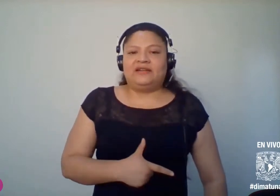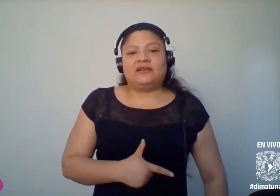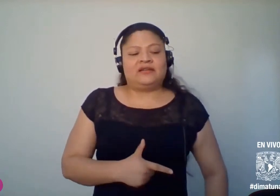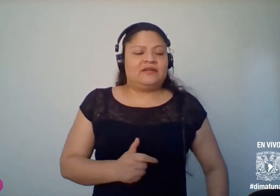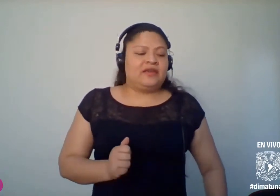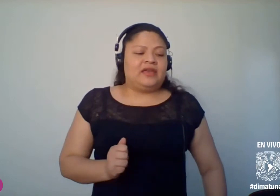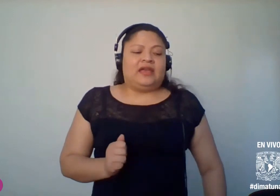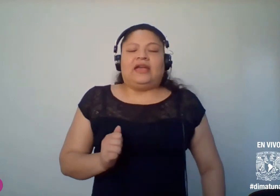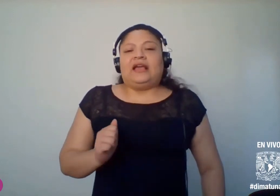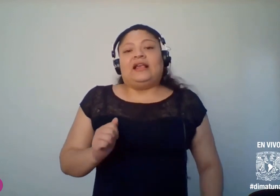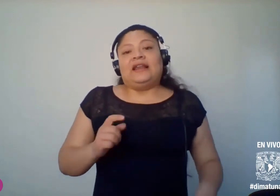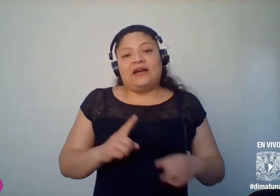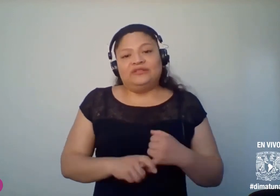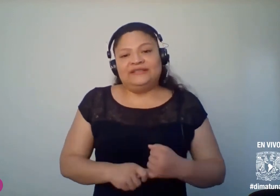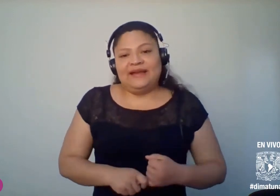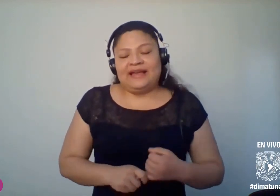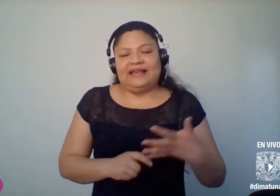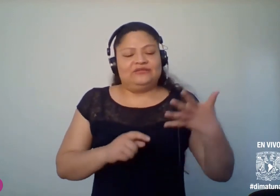gustar.